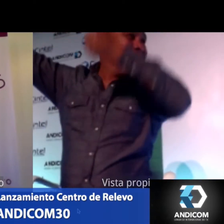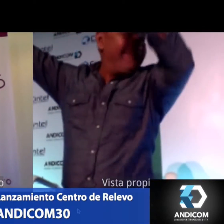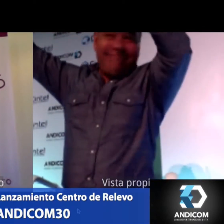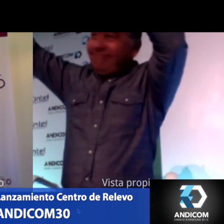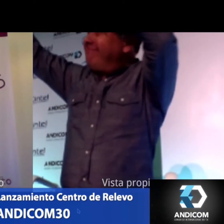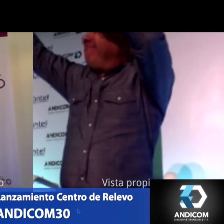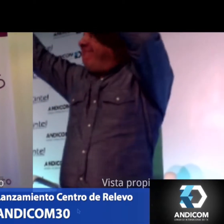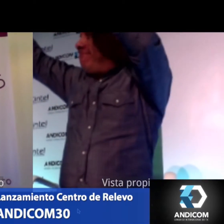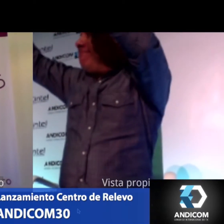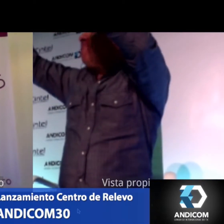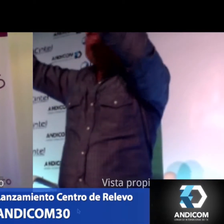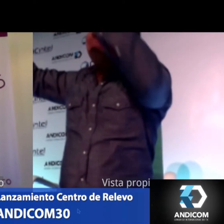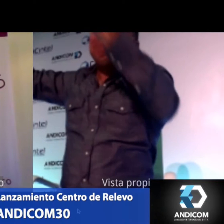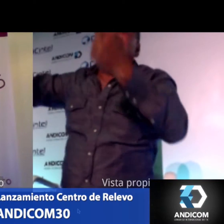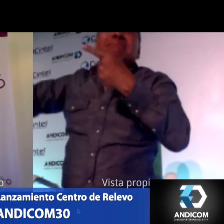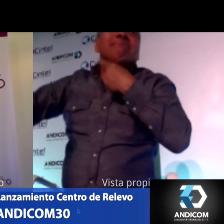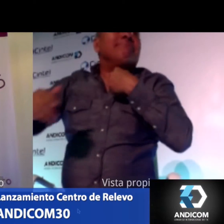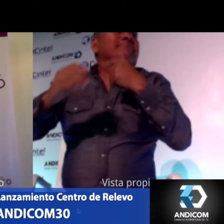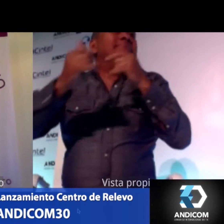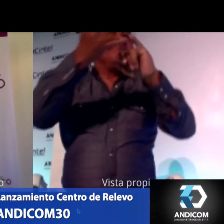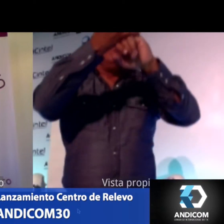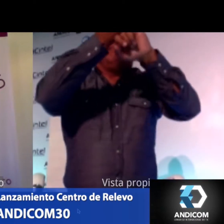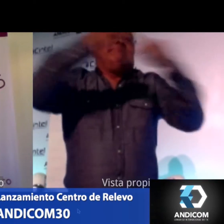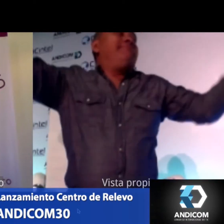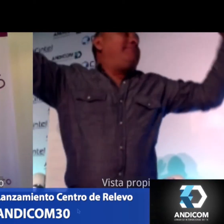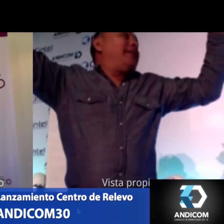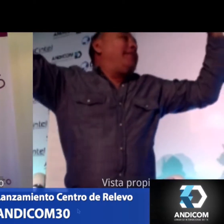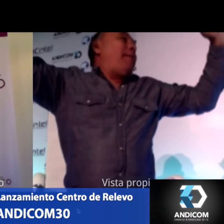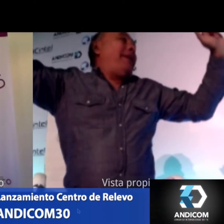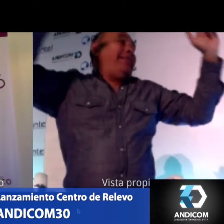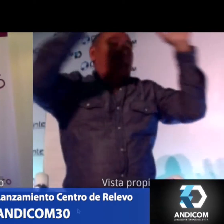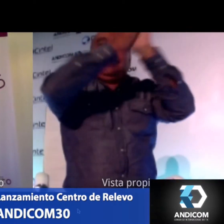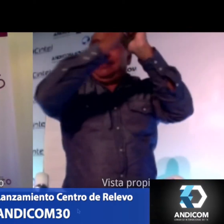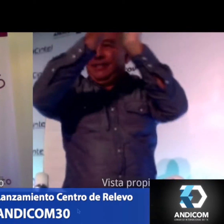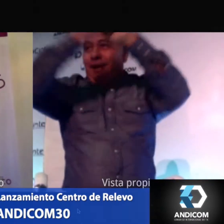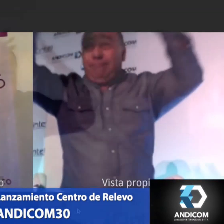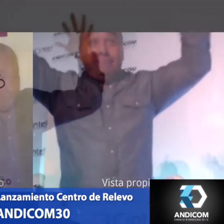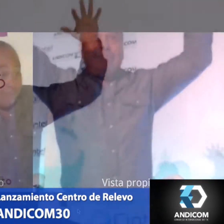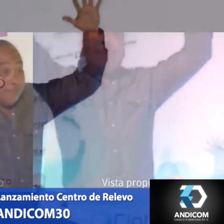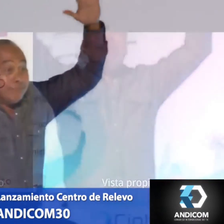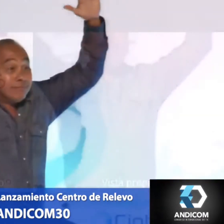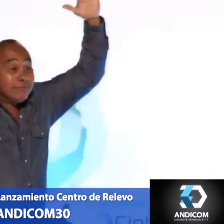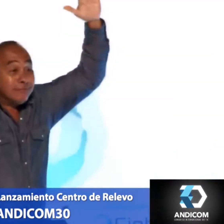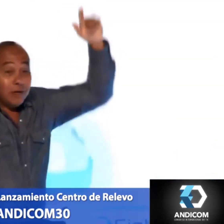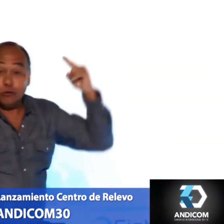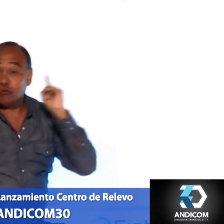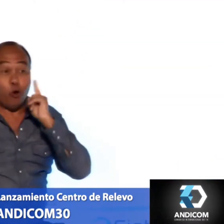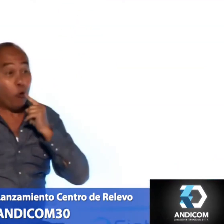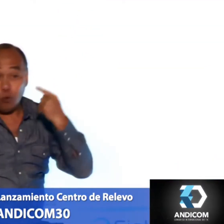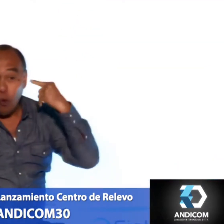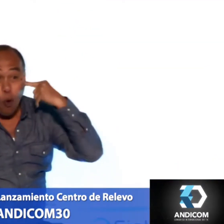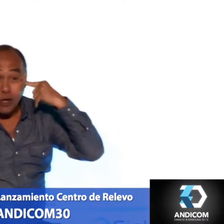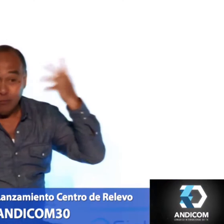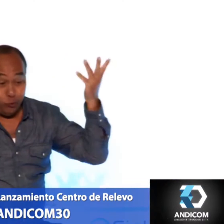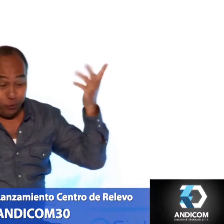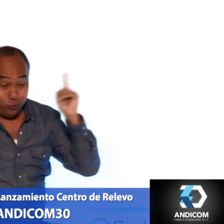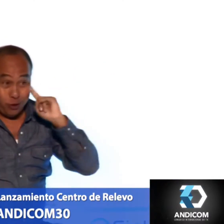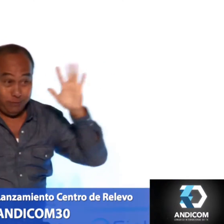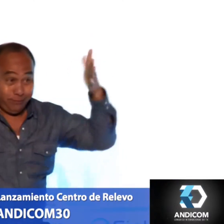verdad? Todos lo utilizamos y nos sentimos muy alegres de esto, porque tenemos independencia, ¿no es así?